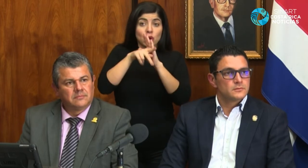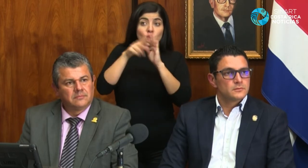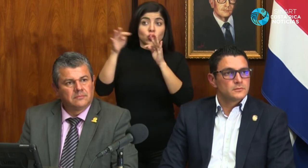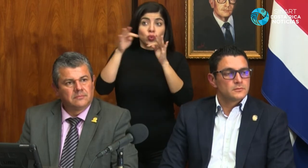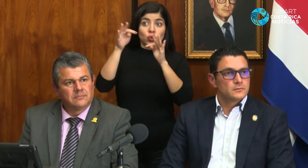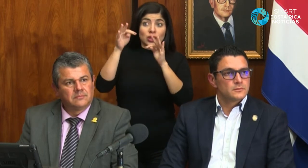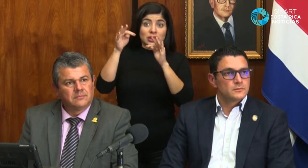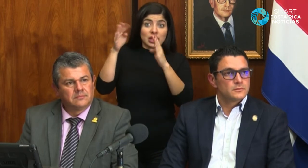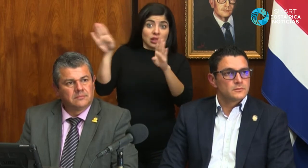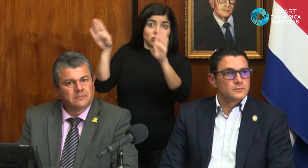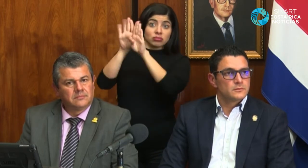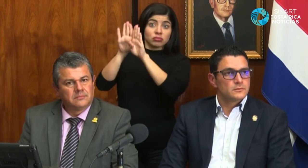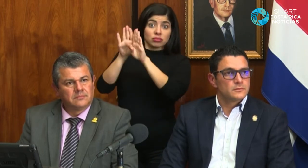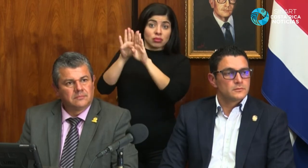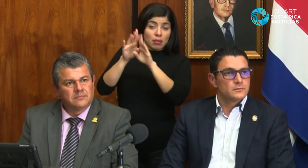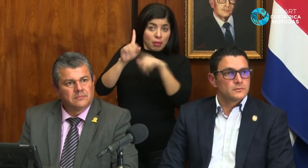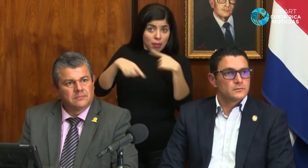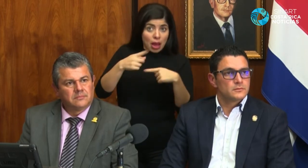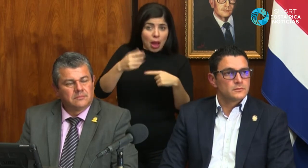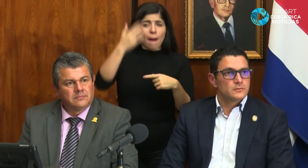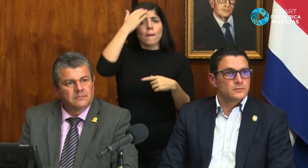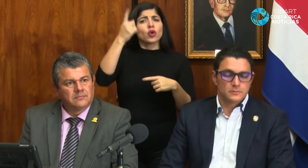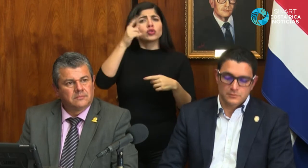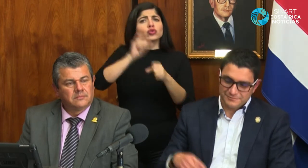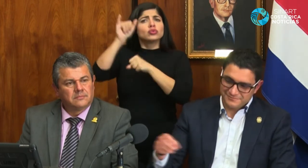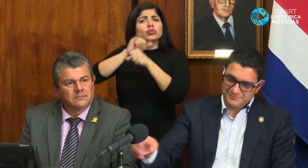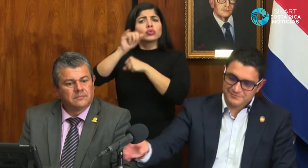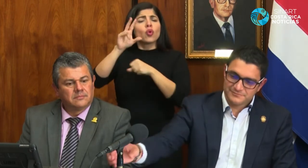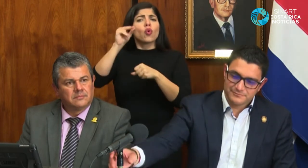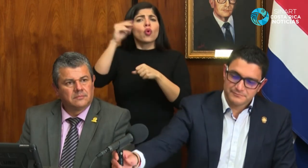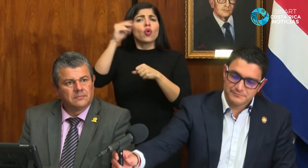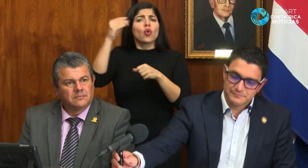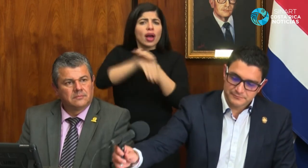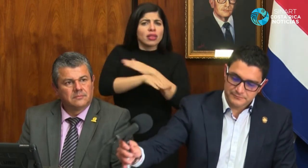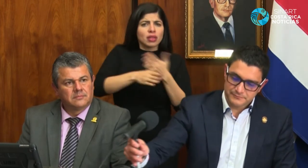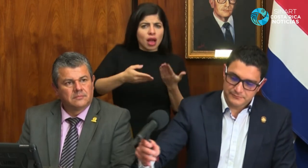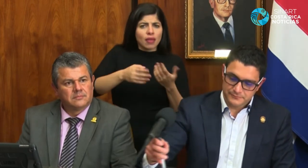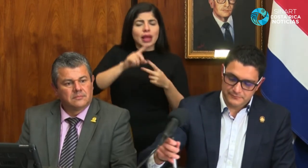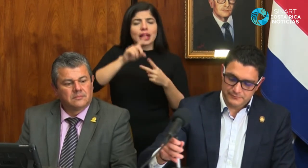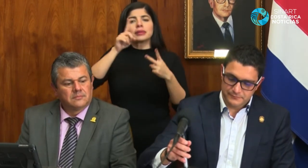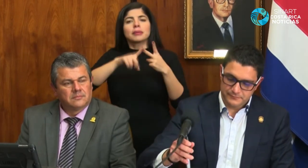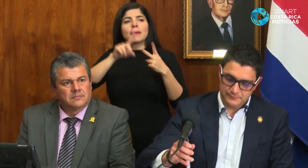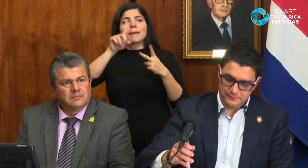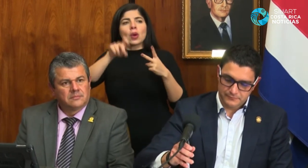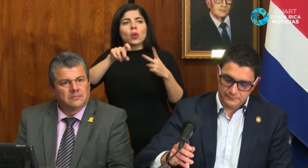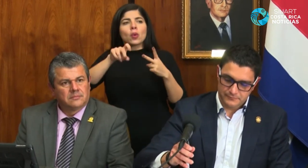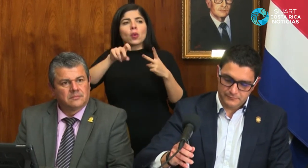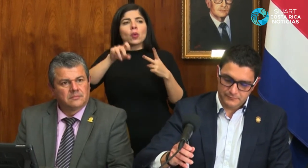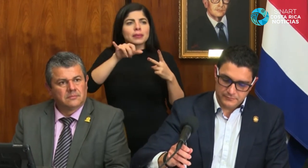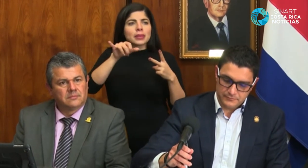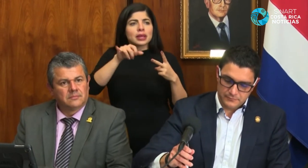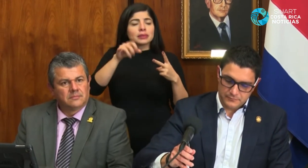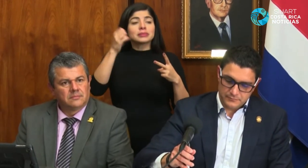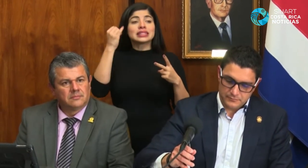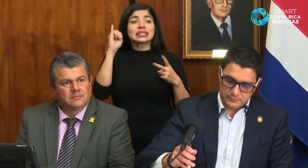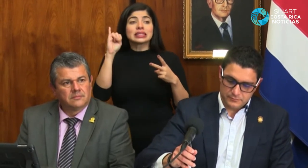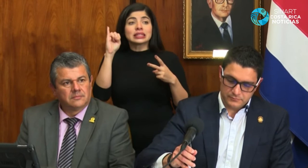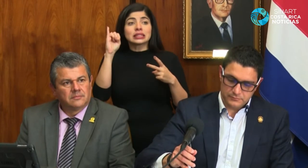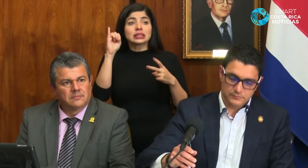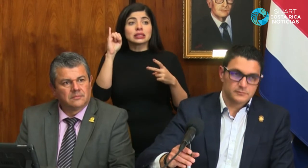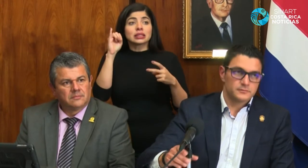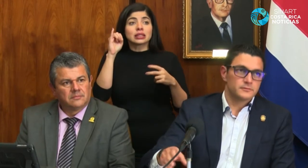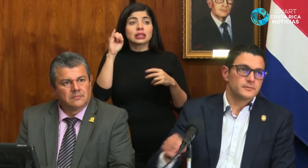ejemplo, o de otras personas, porque solo de salida de entrada. Y tengo otra pregunta por acá también, si